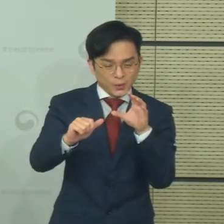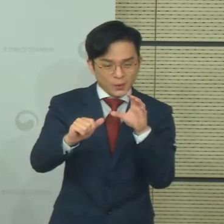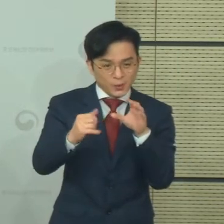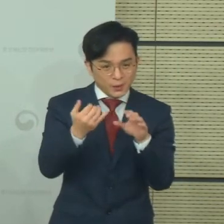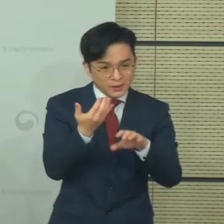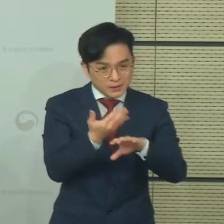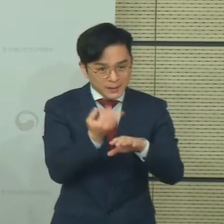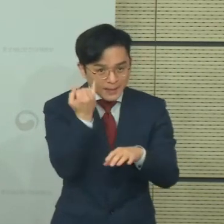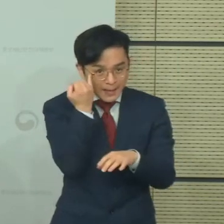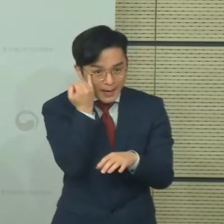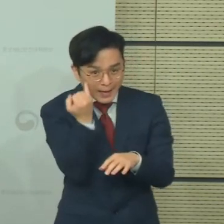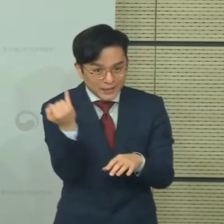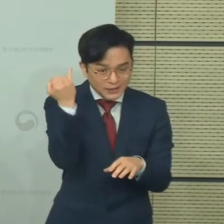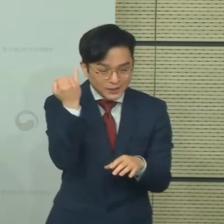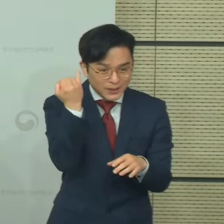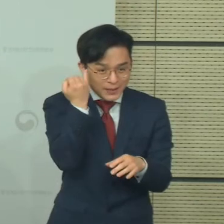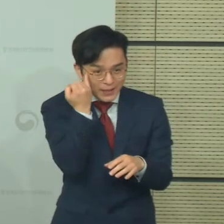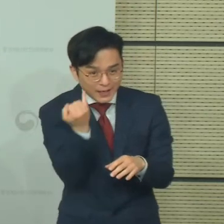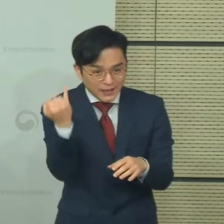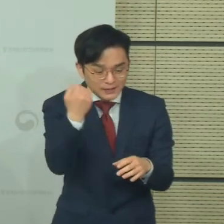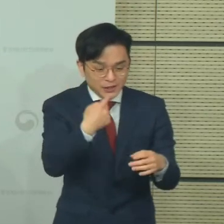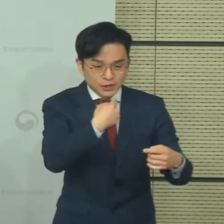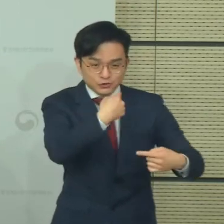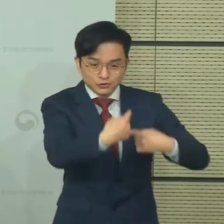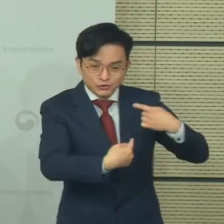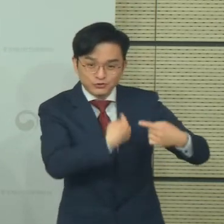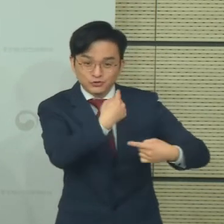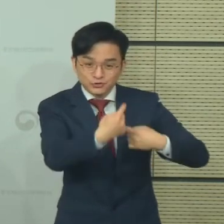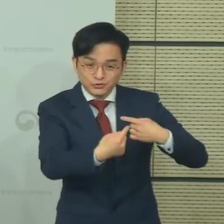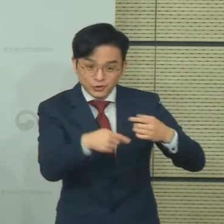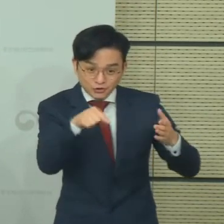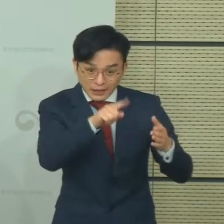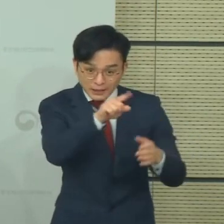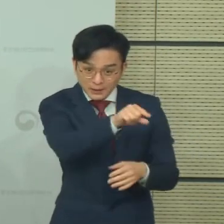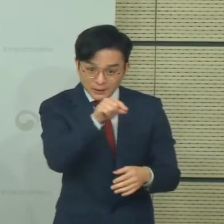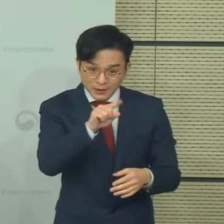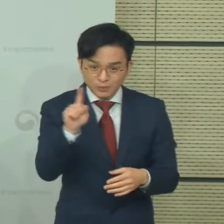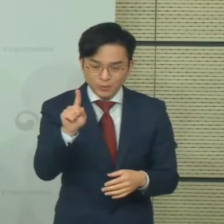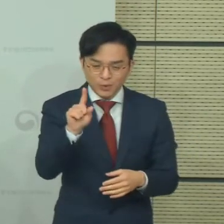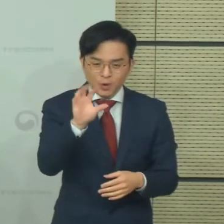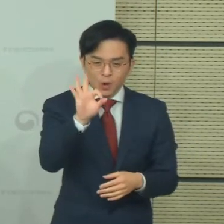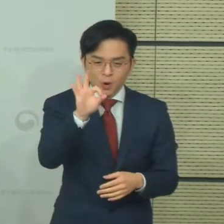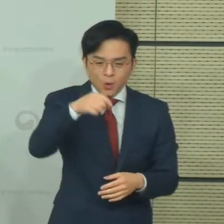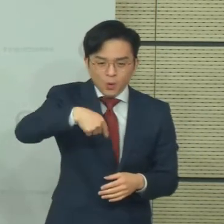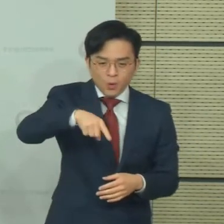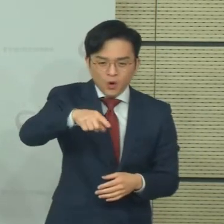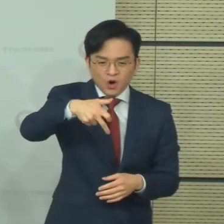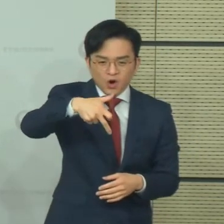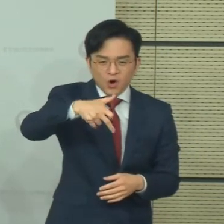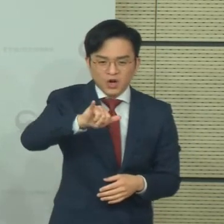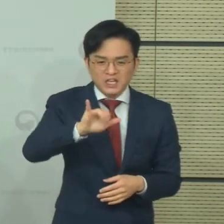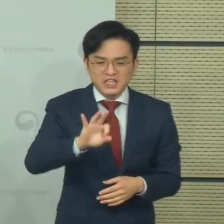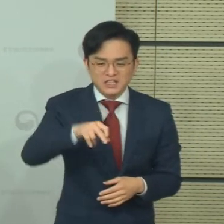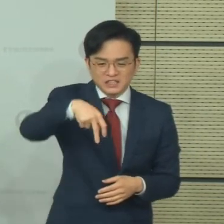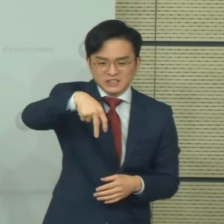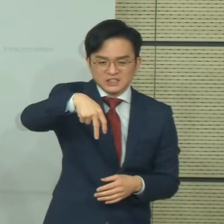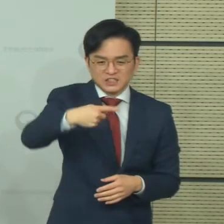방안들이 현장에서 계속해서 나타나고 있습니다. 그중에 한 형태가 이제 도보